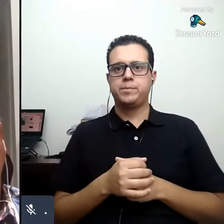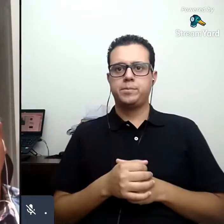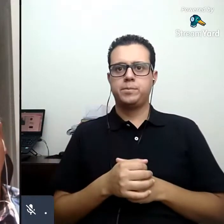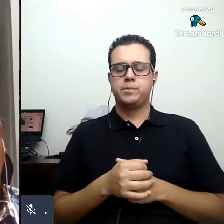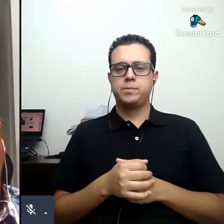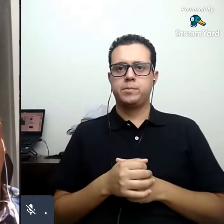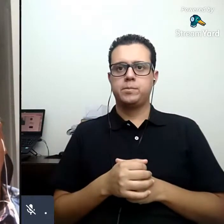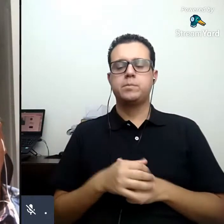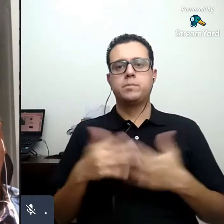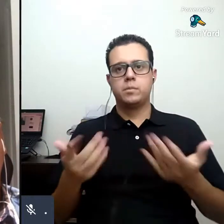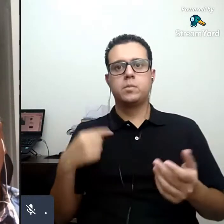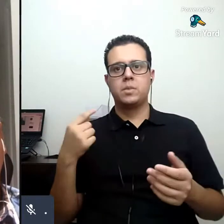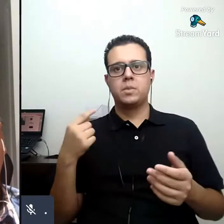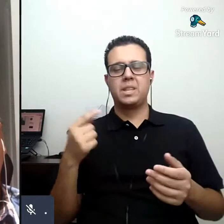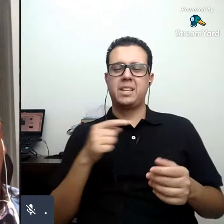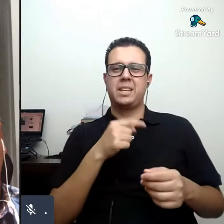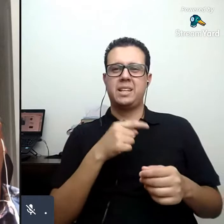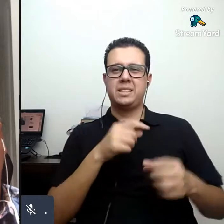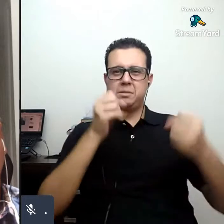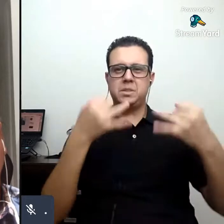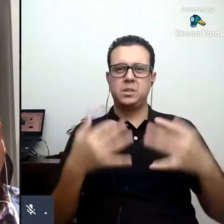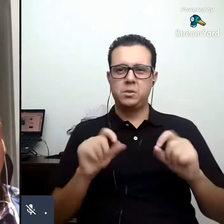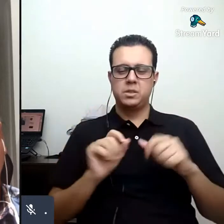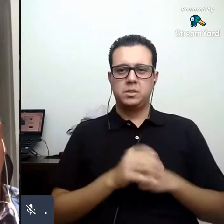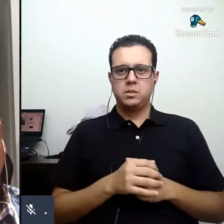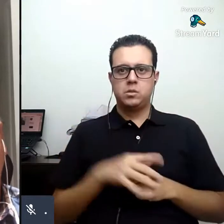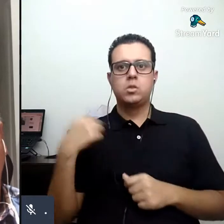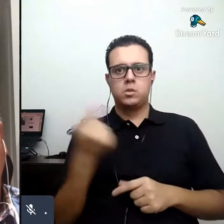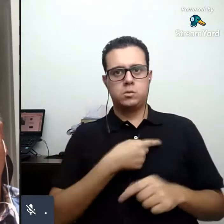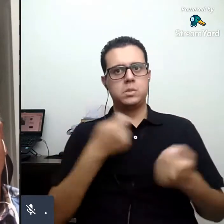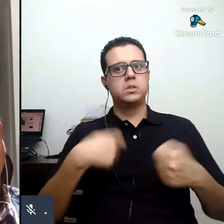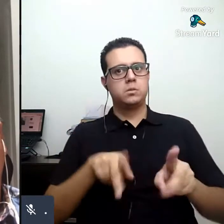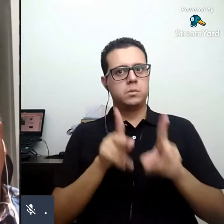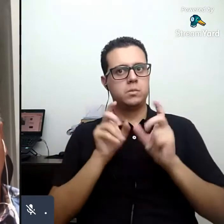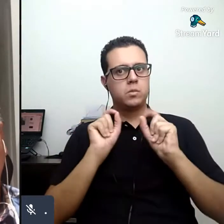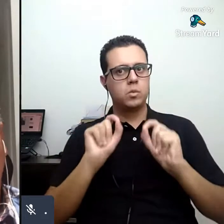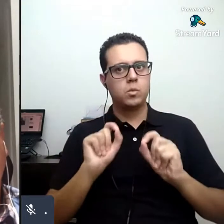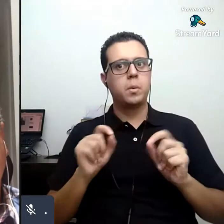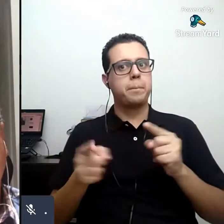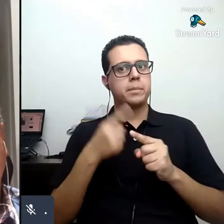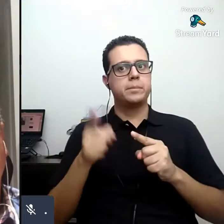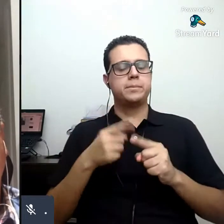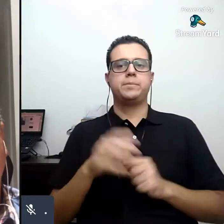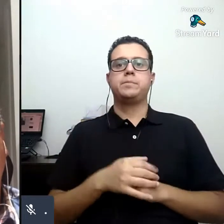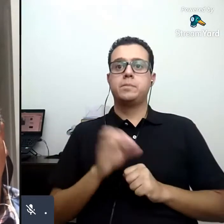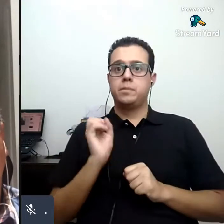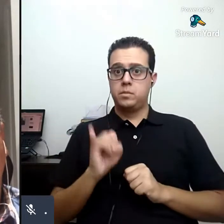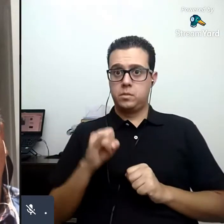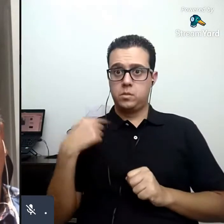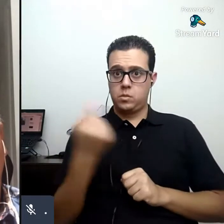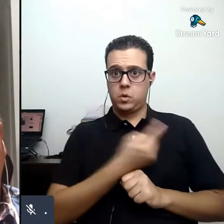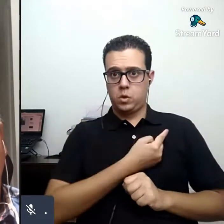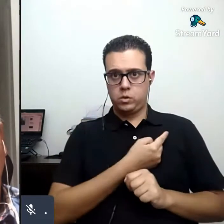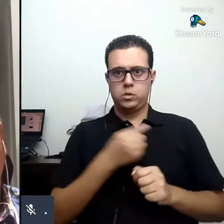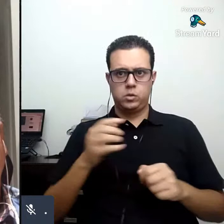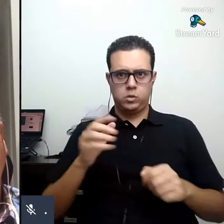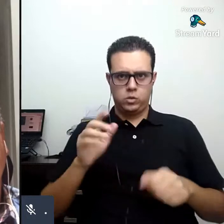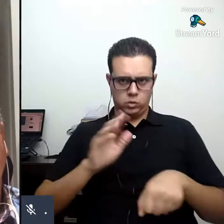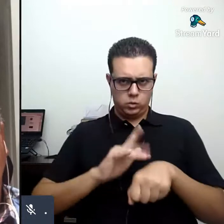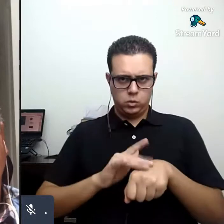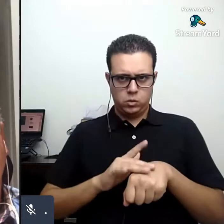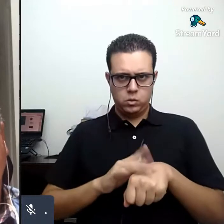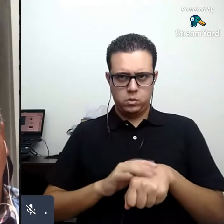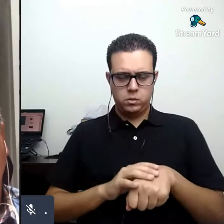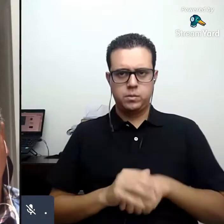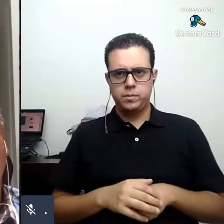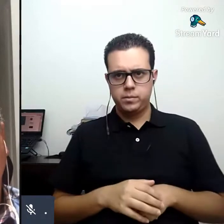percepção que a gente tem que ter é que se somos portadores de alguma doença, essa doença